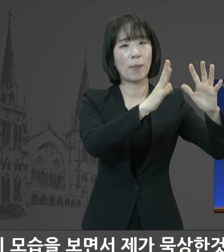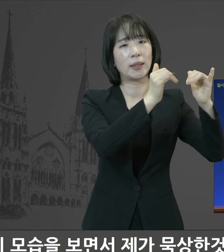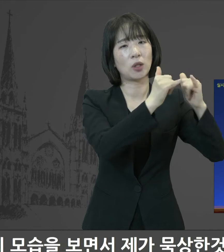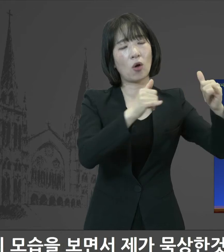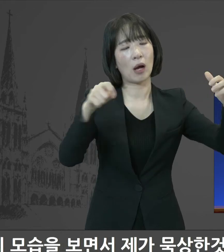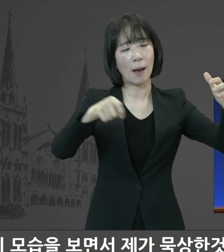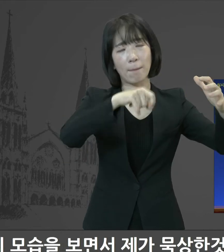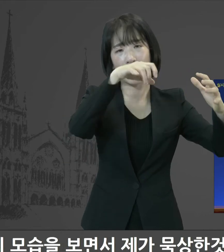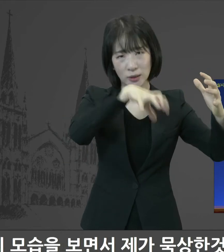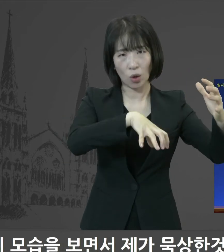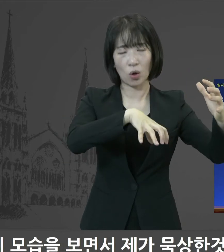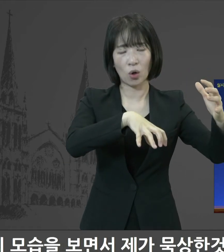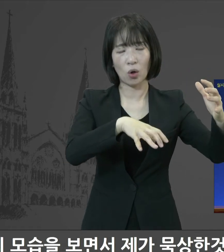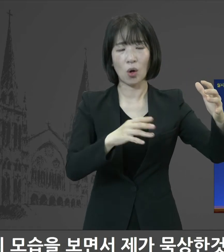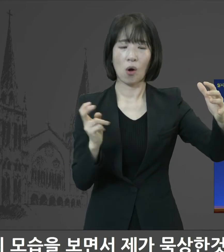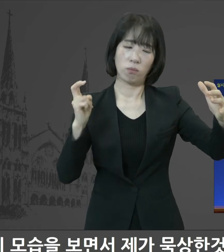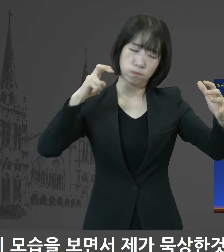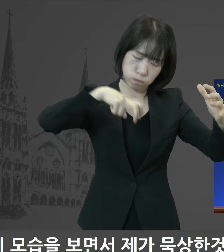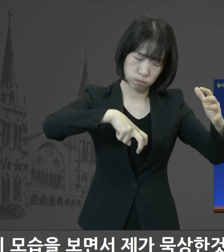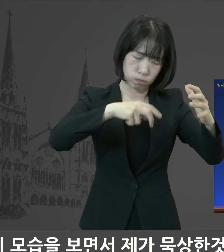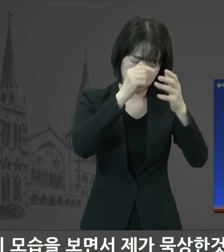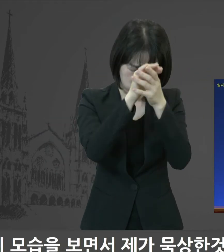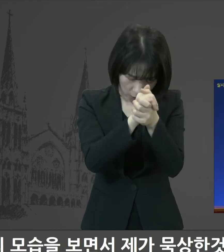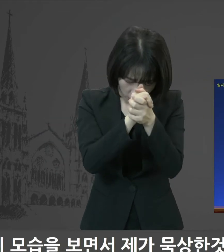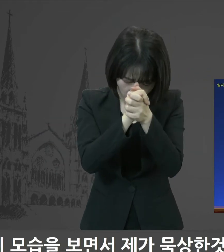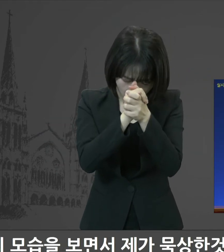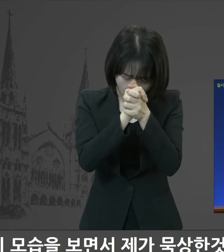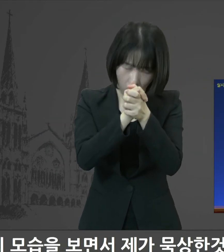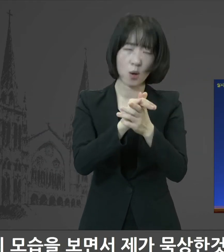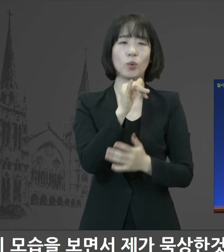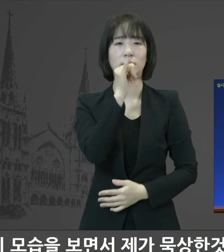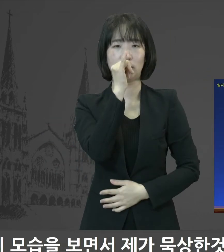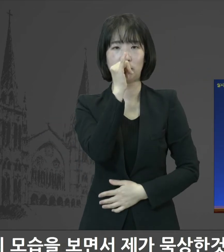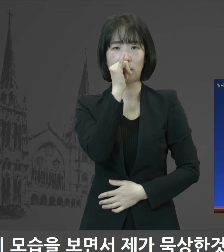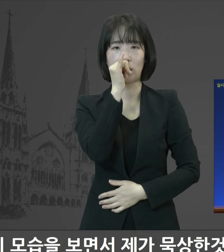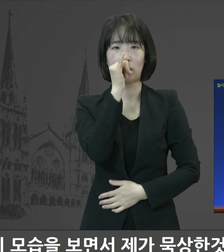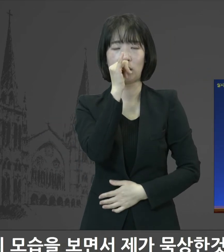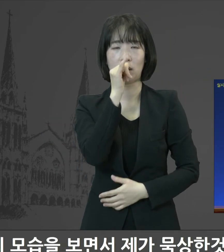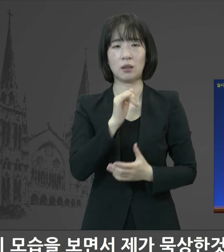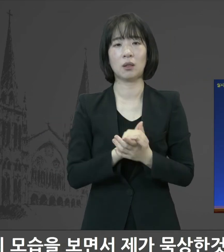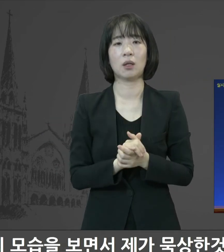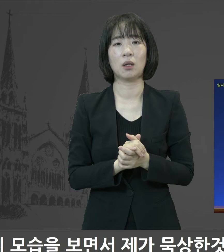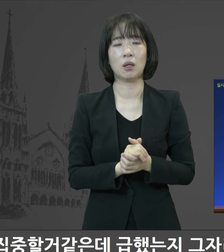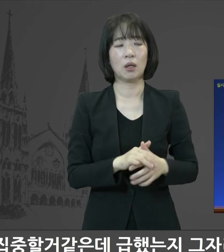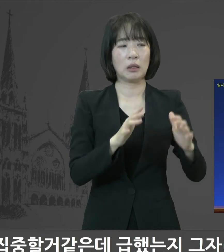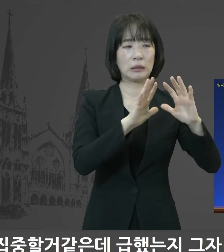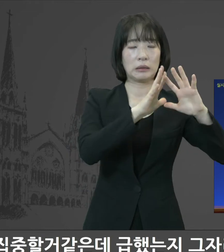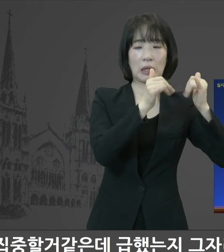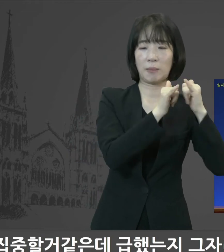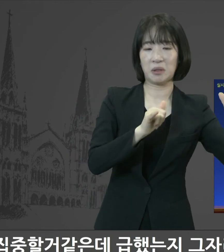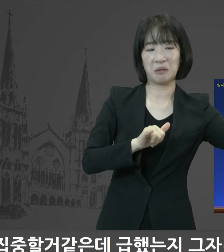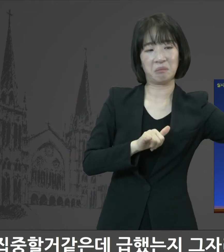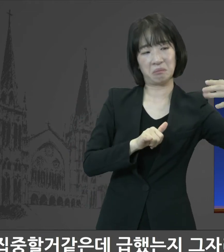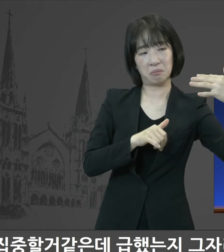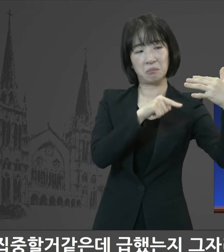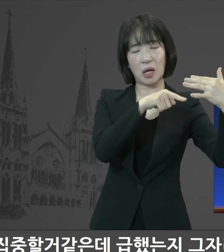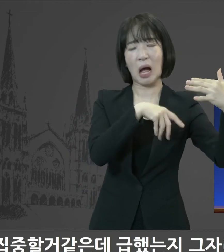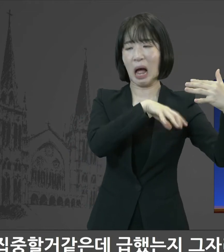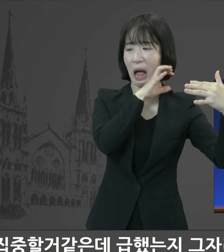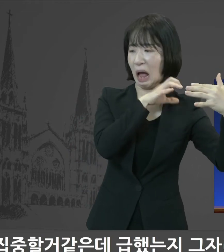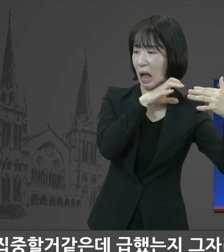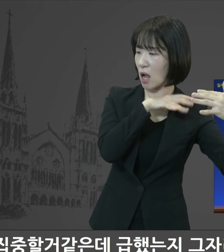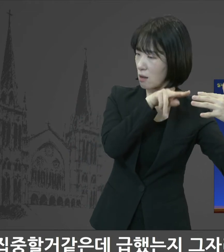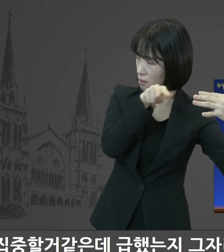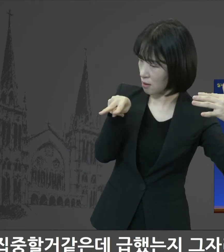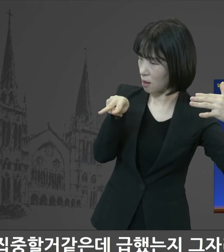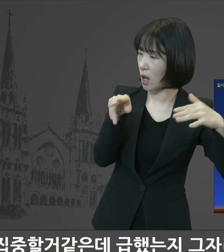기도가 되겠습니까? 다른 사람들이 사납게 불평과 불만을 막 앞에서 토로하고 있는데 그 앞에 엎드린들 기도가 되겠습니까? 그런데